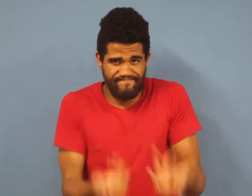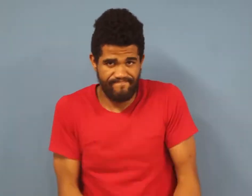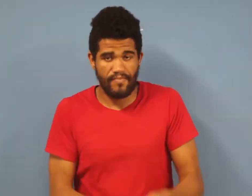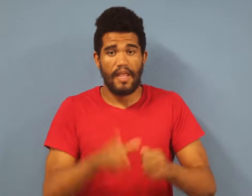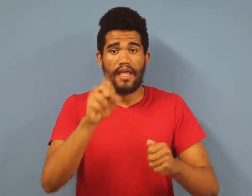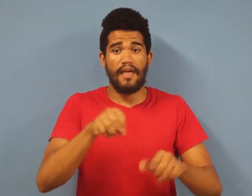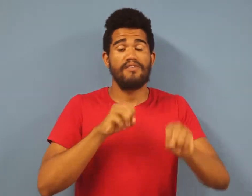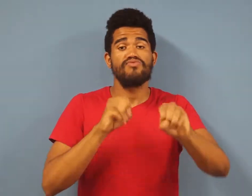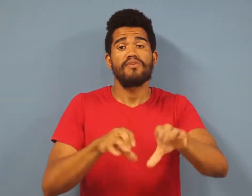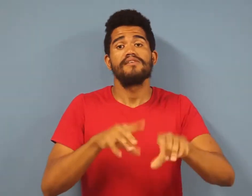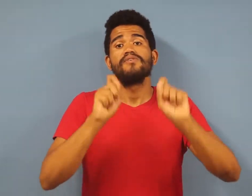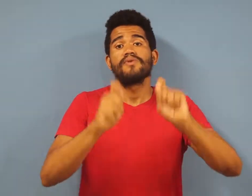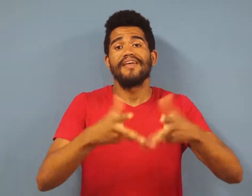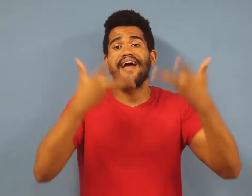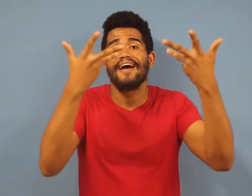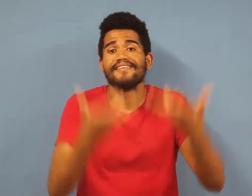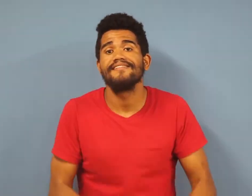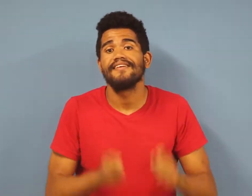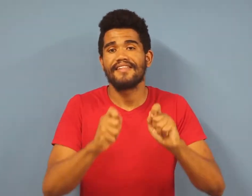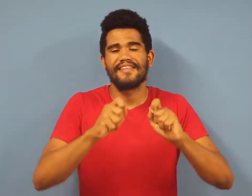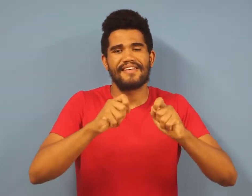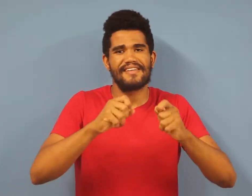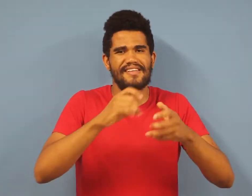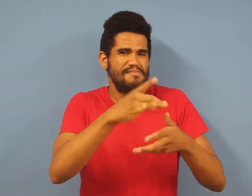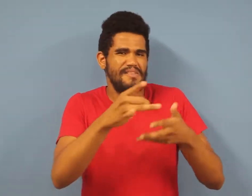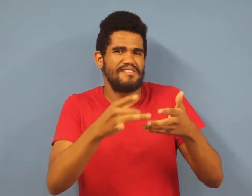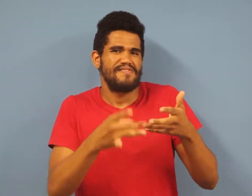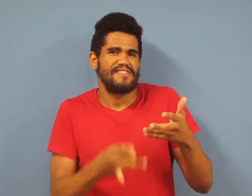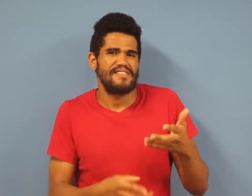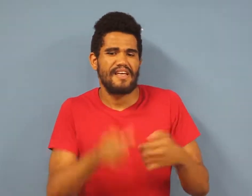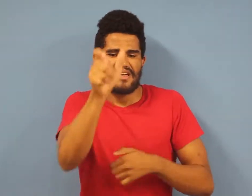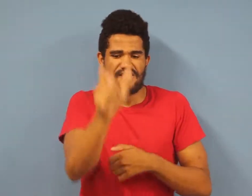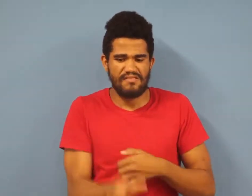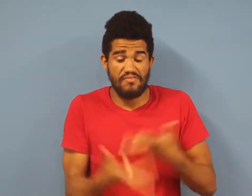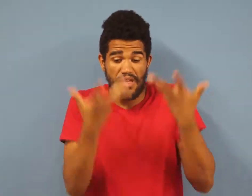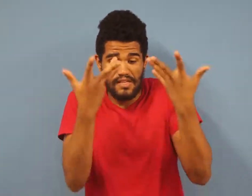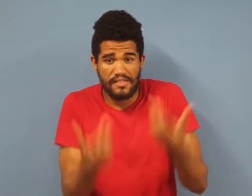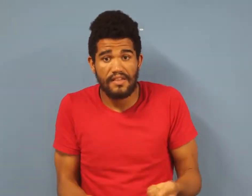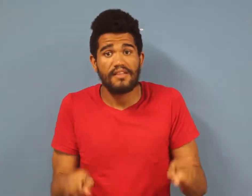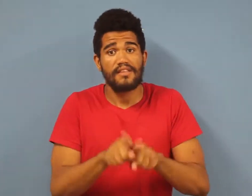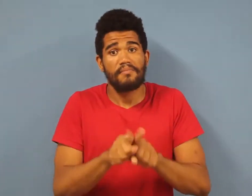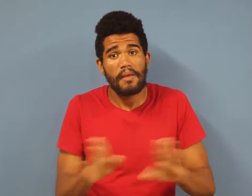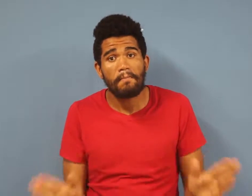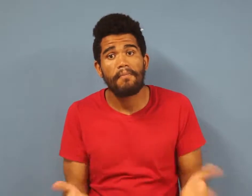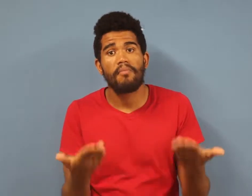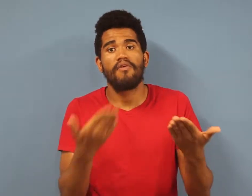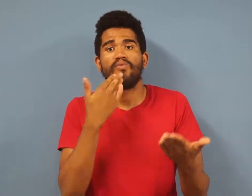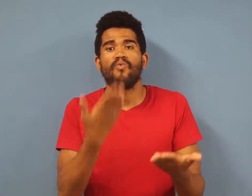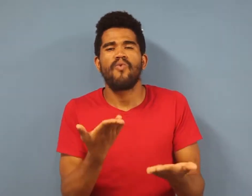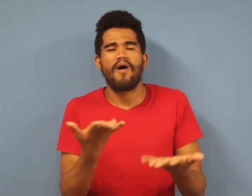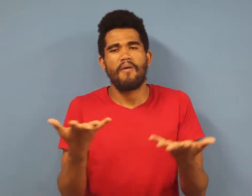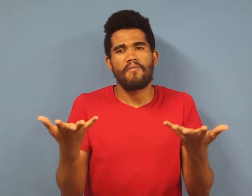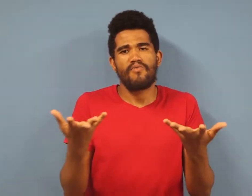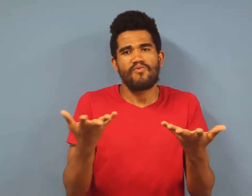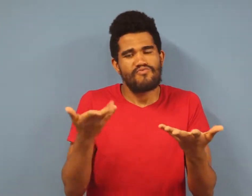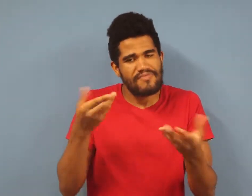educação que considera as especificidades de seus discentes e promove condições de acessibilidade que permitem